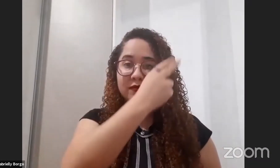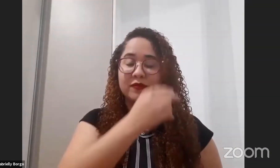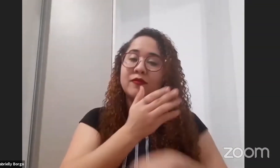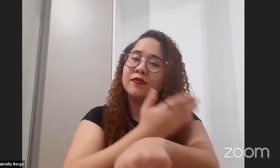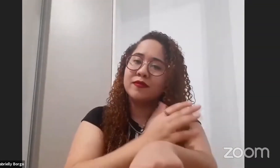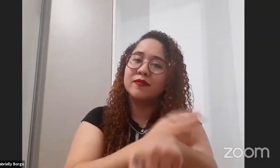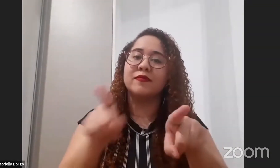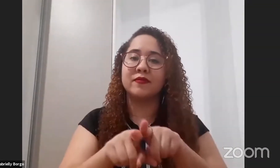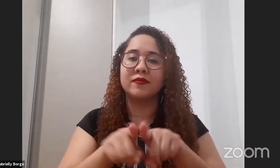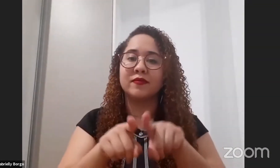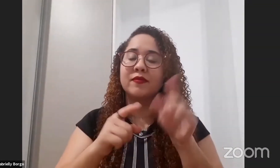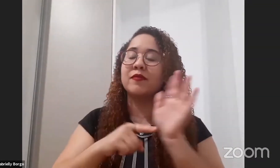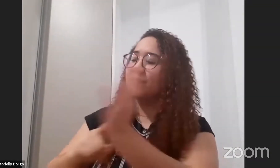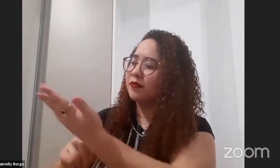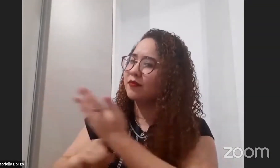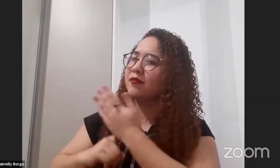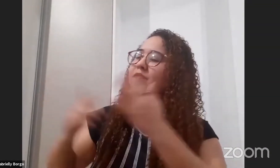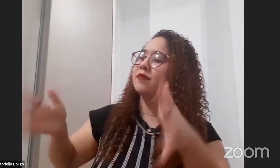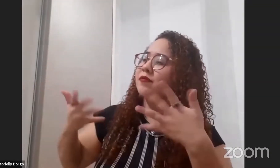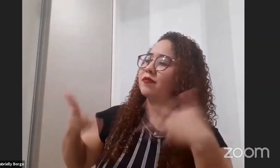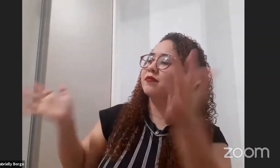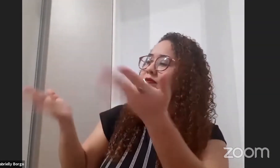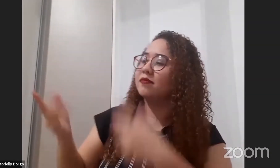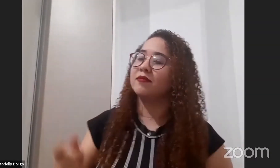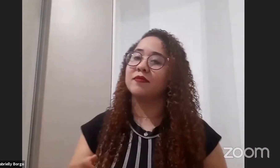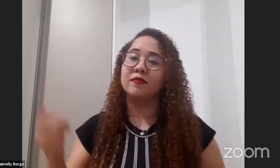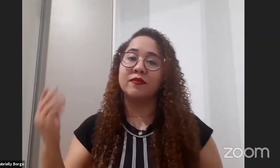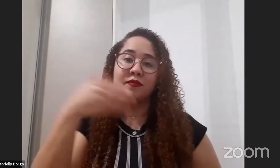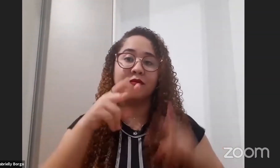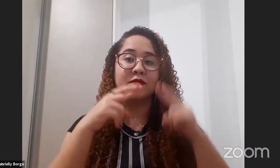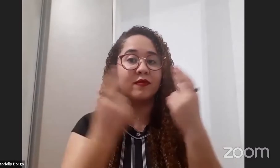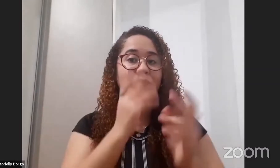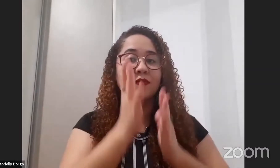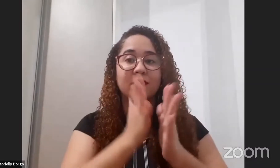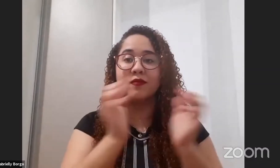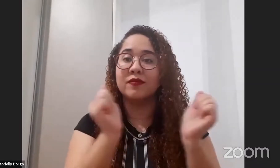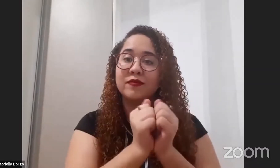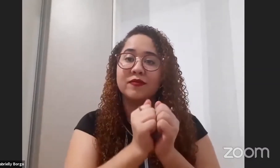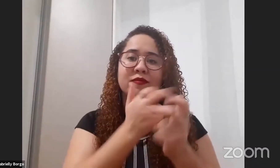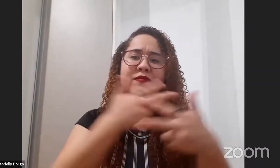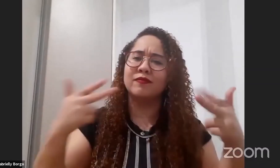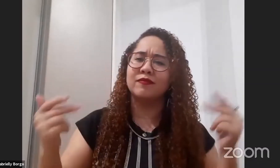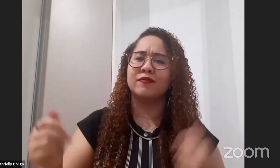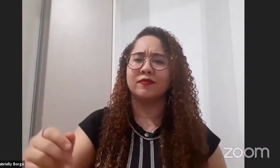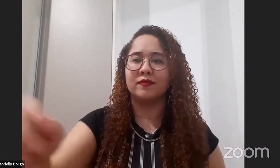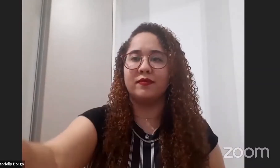amiga Júlia treinamos juntas também. Ajudamos uma outra e animamos uma outra. Vamos à reunião ensinar juntas,